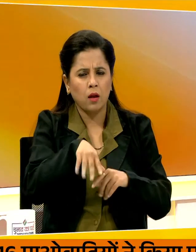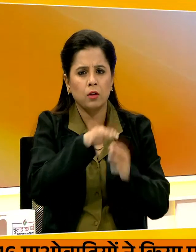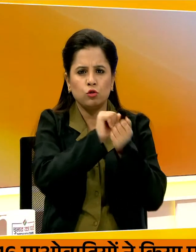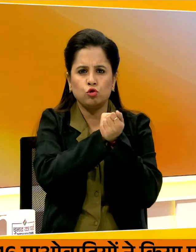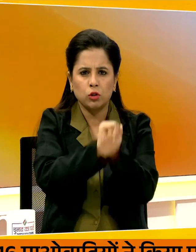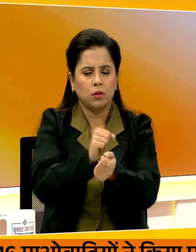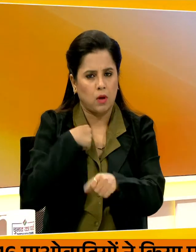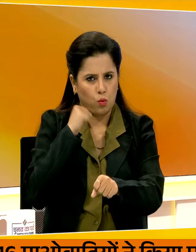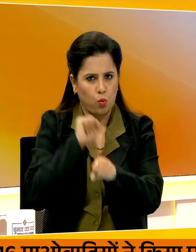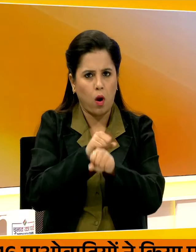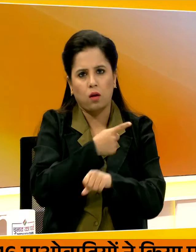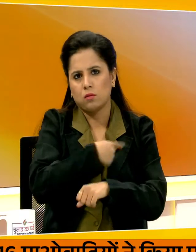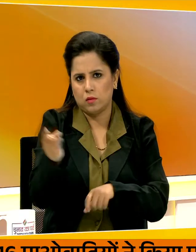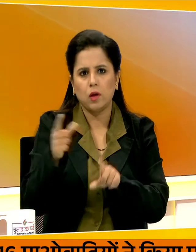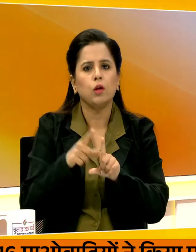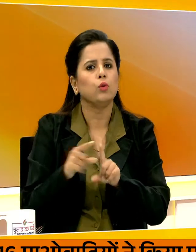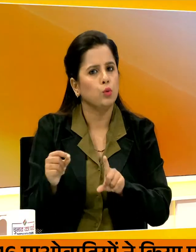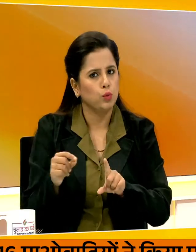का काम करेगी।